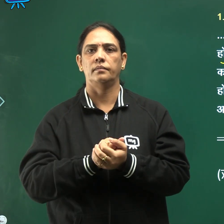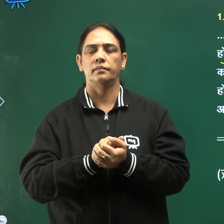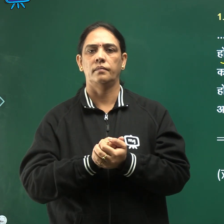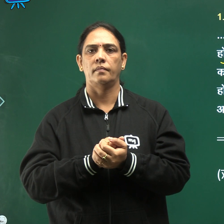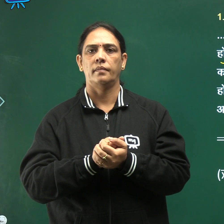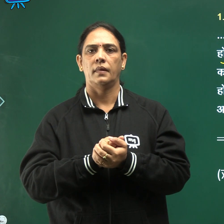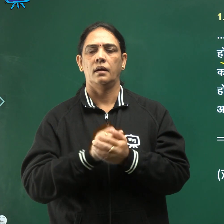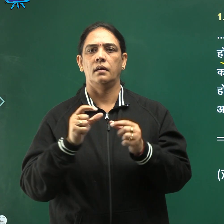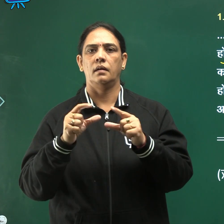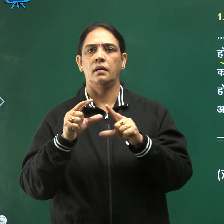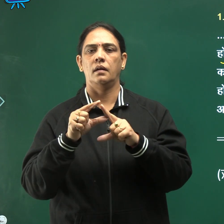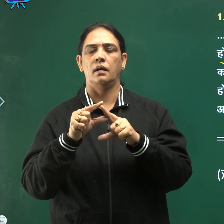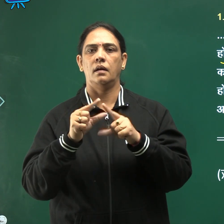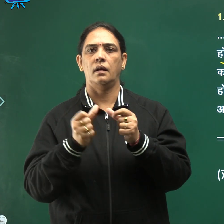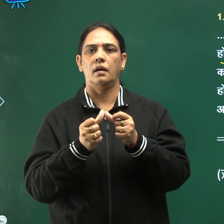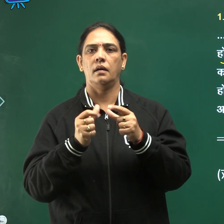प्रेक्षणों के